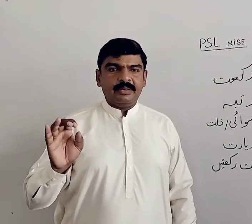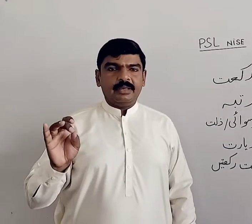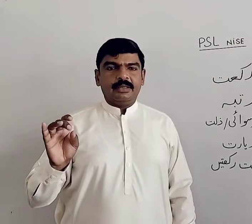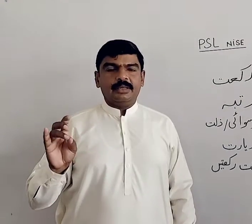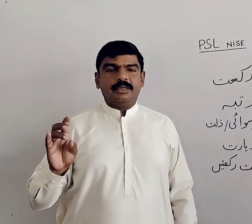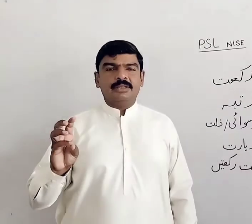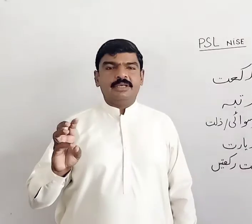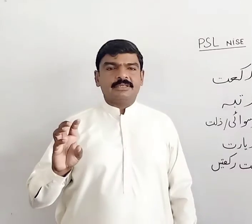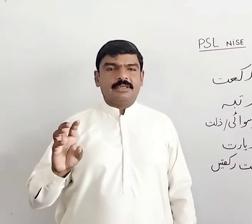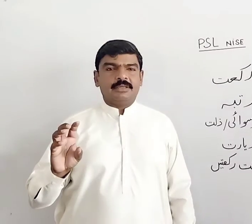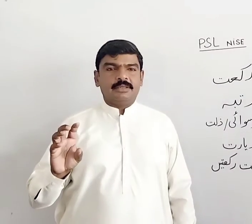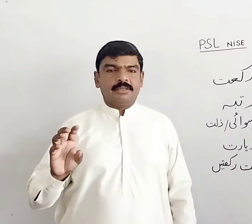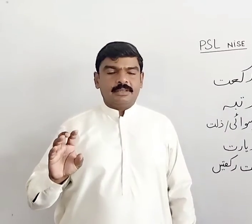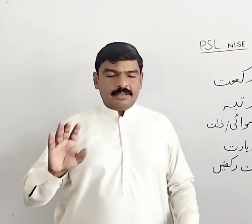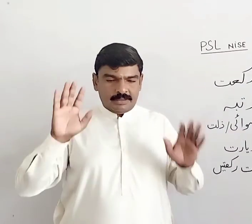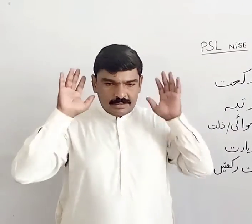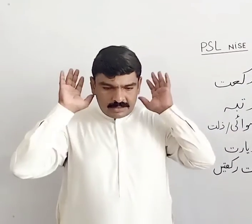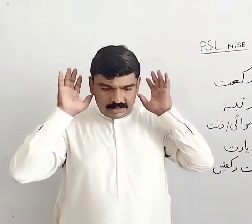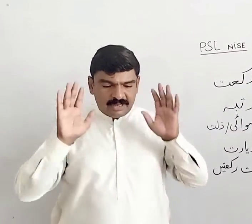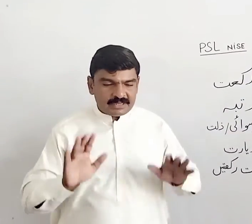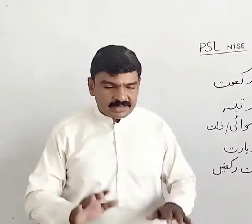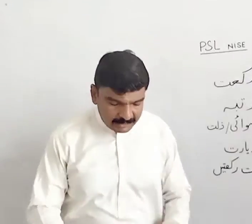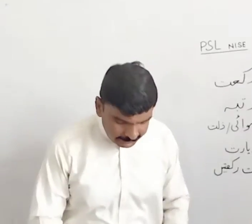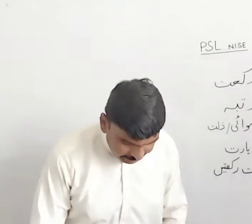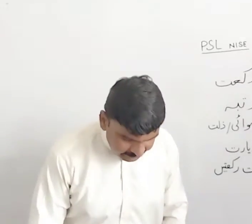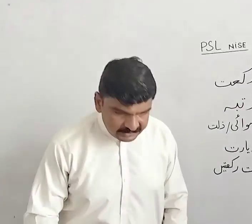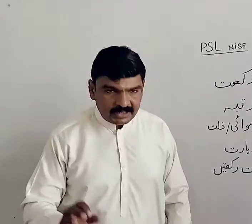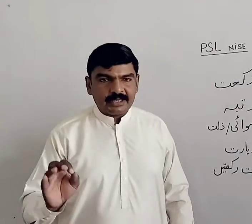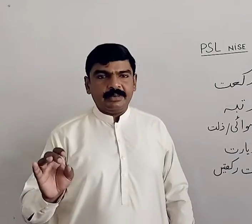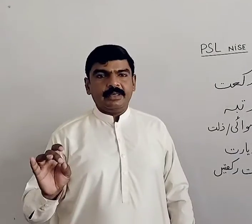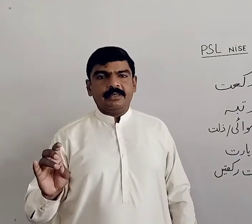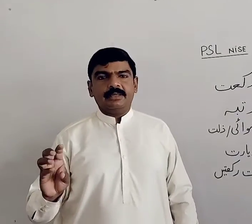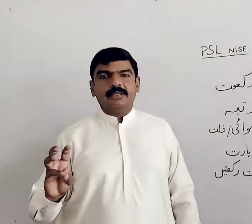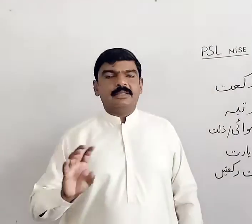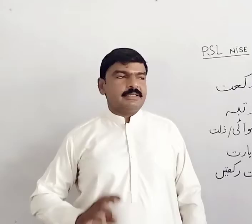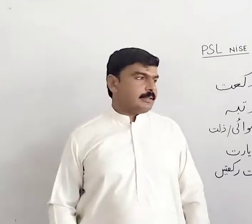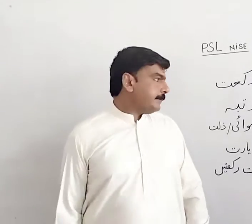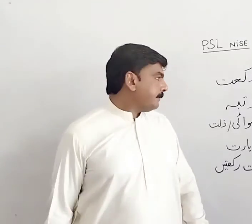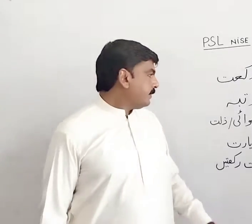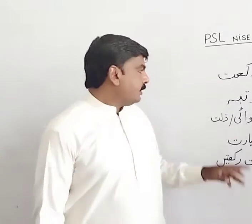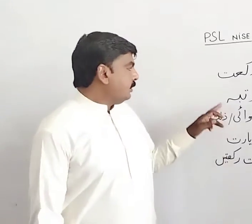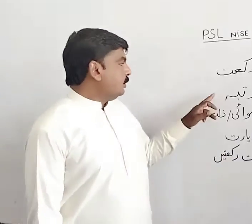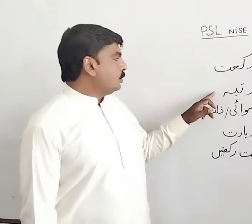में दीन की कसम। नमाज का साइन, साथ में दीन की कसम।